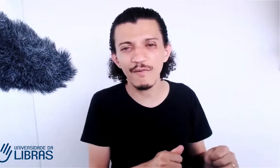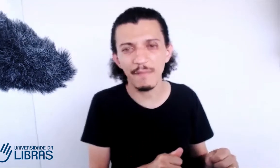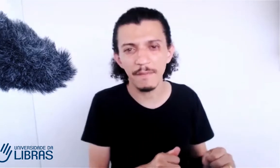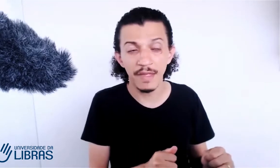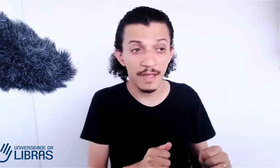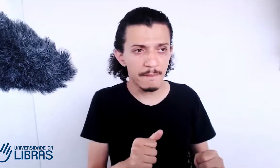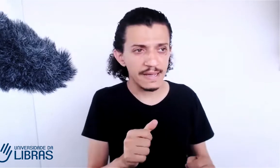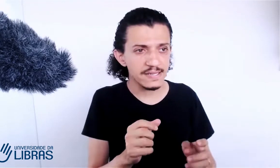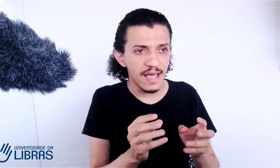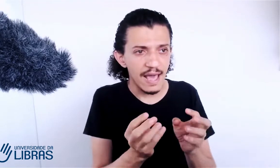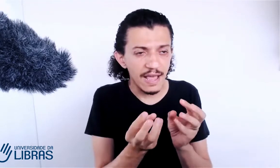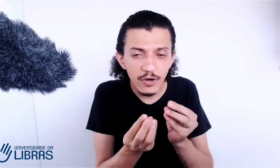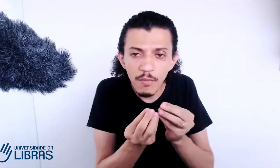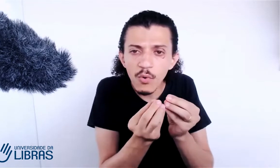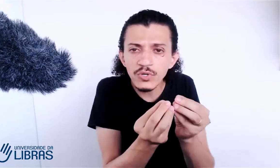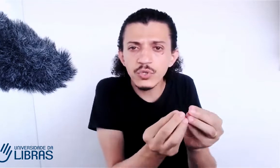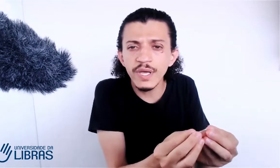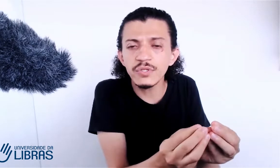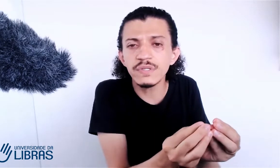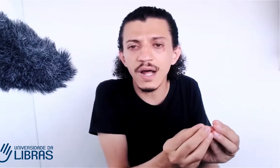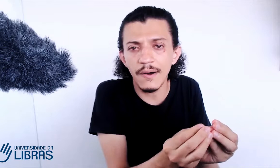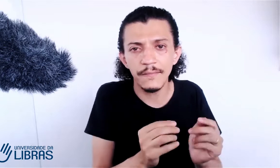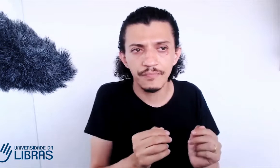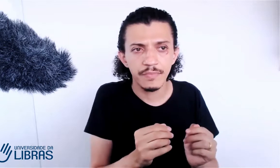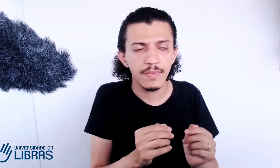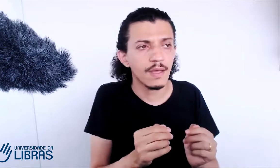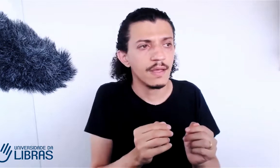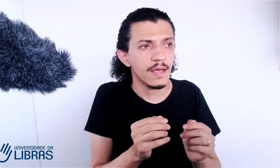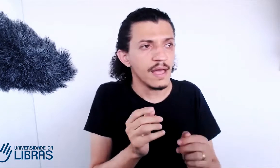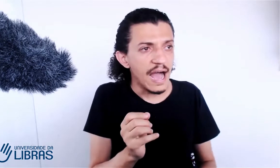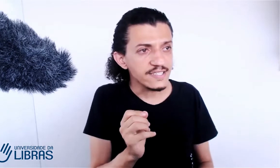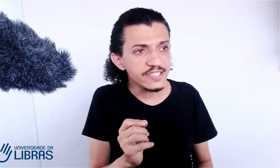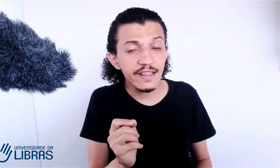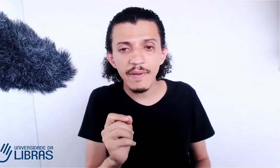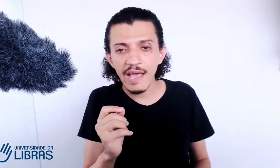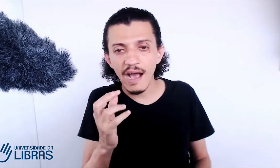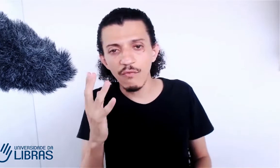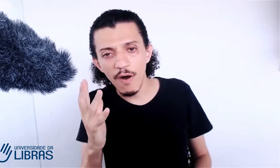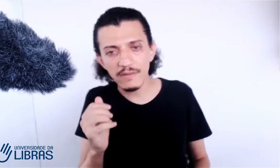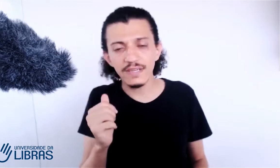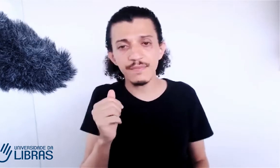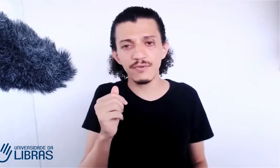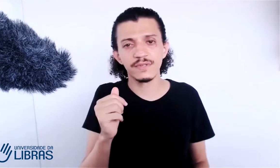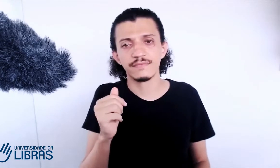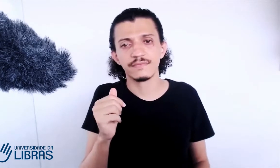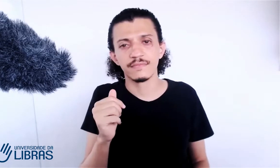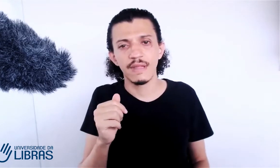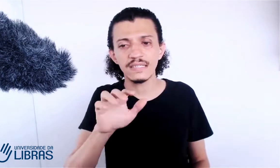morfema. Mas ela entra como um constituinte do sinal. A gente tem também o formato das mãos. Essa mão